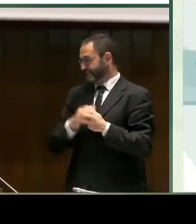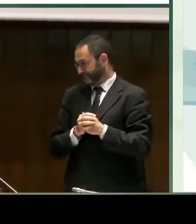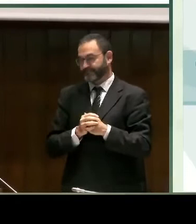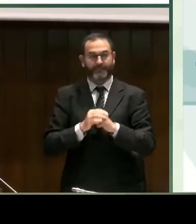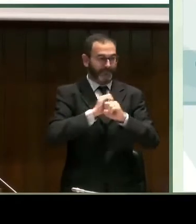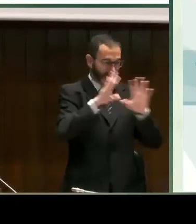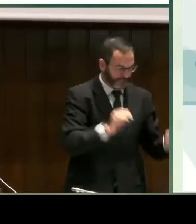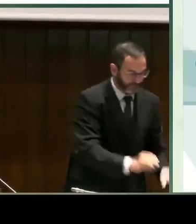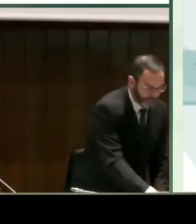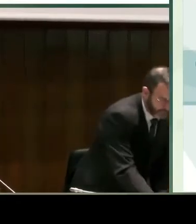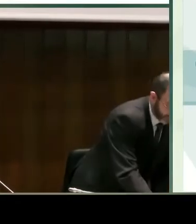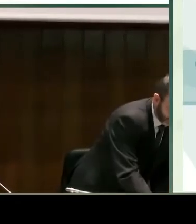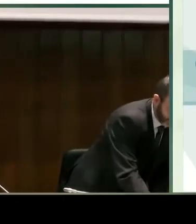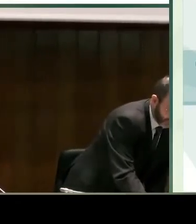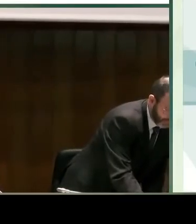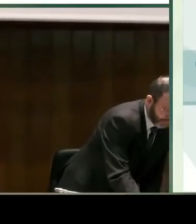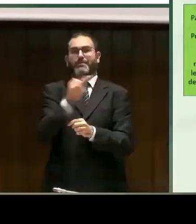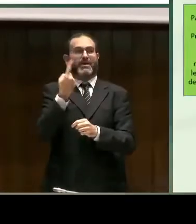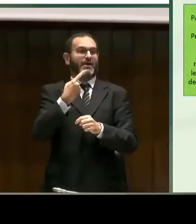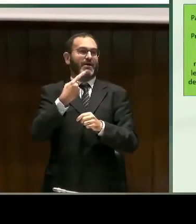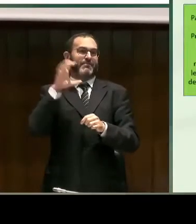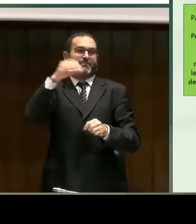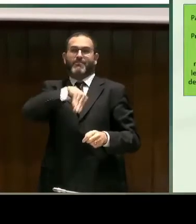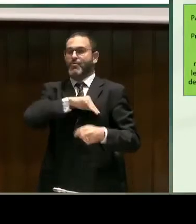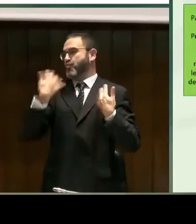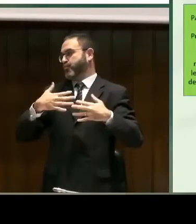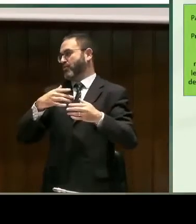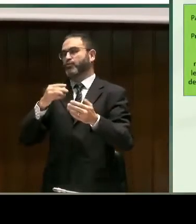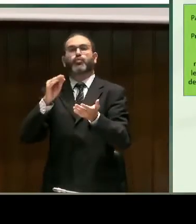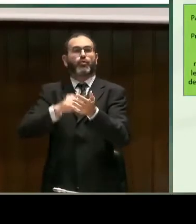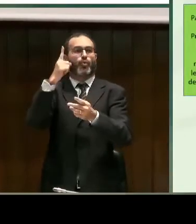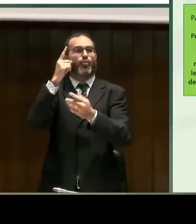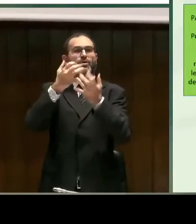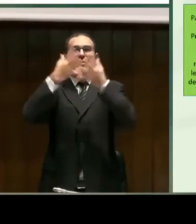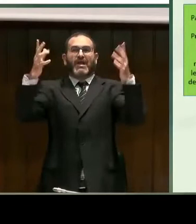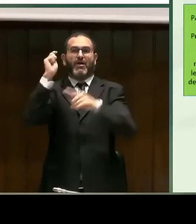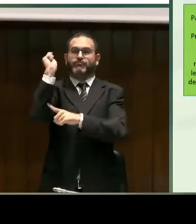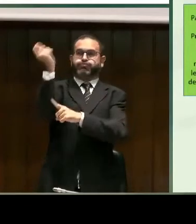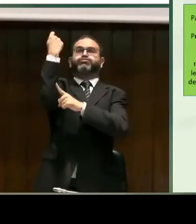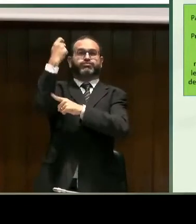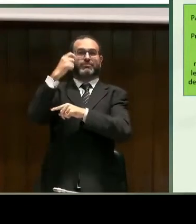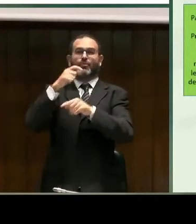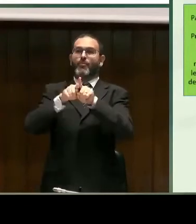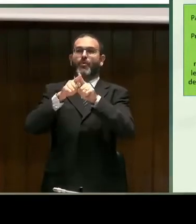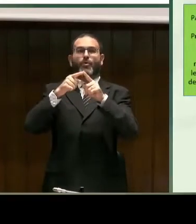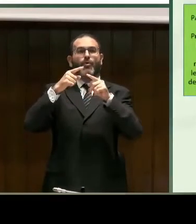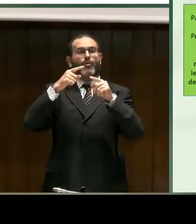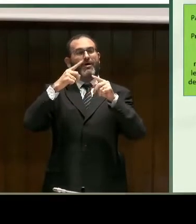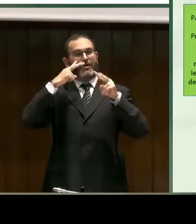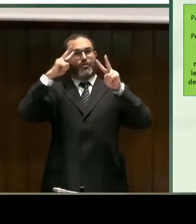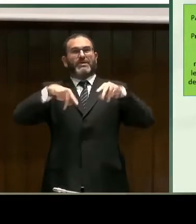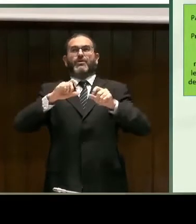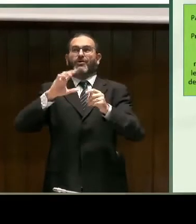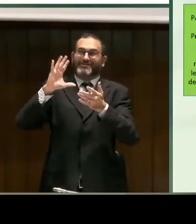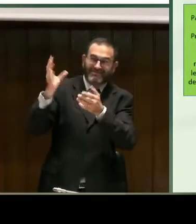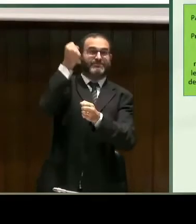imposible asistir. Pero que sepáis que somos tres las personas, una ley que para todas nosotras supuso un gran hito